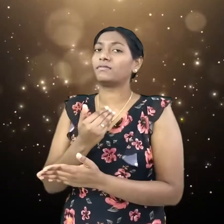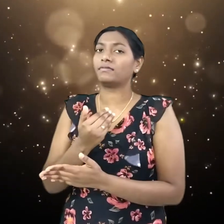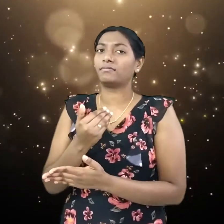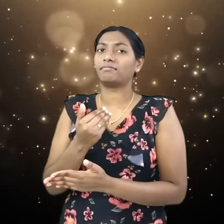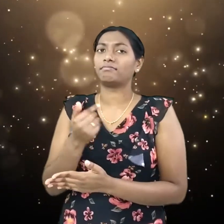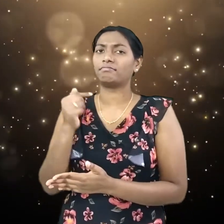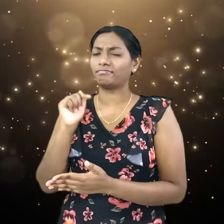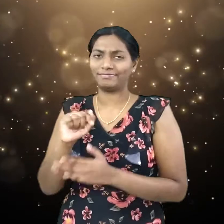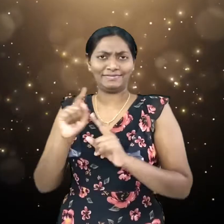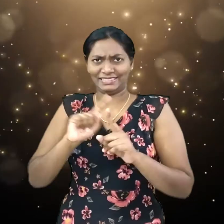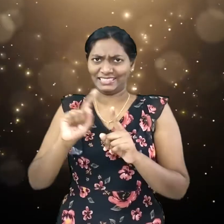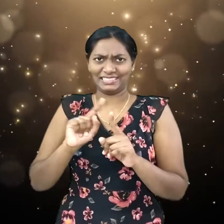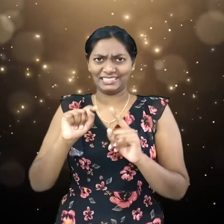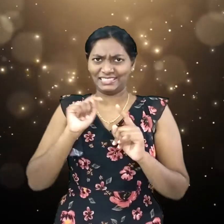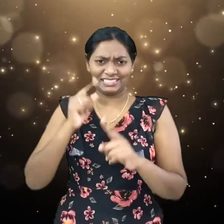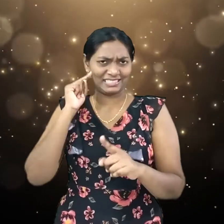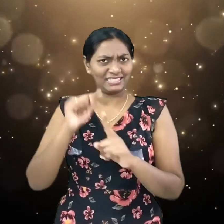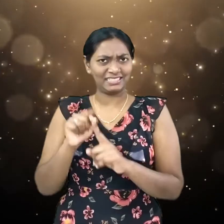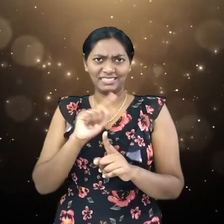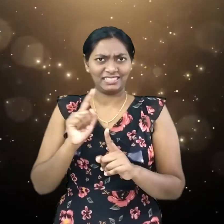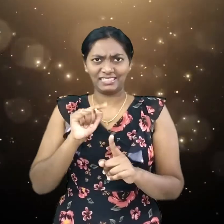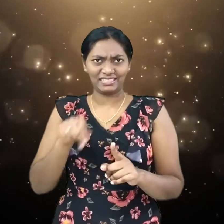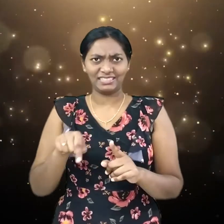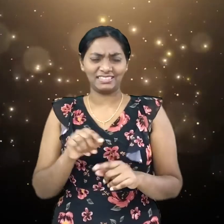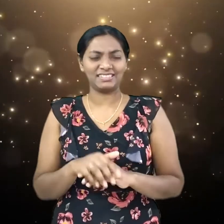बचाओ, बिल्कुल भी नहीं,